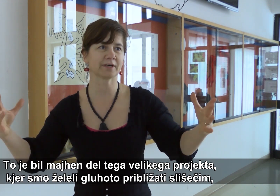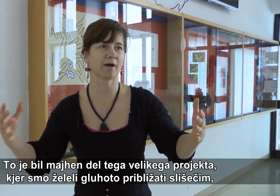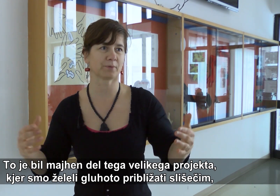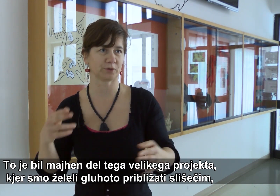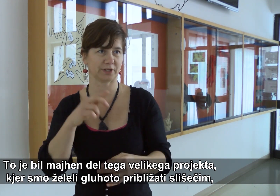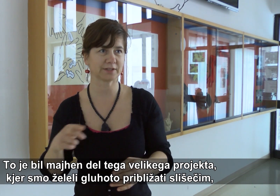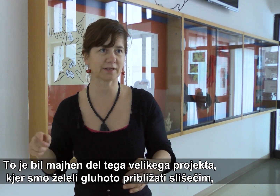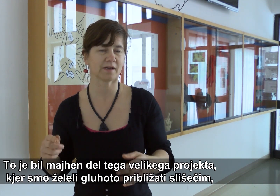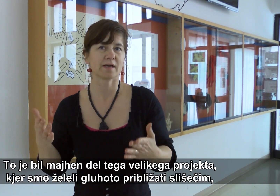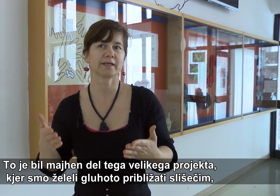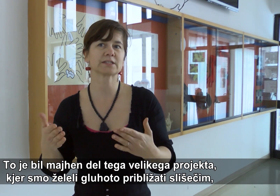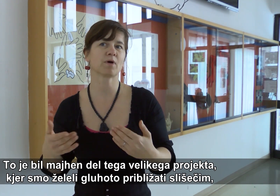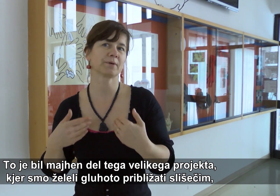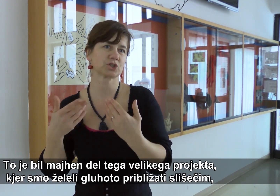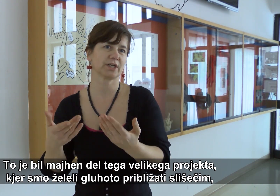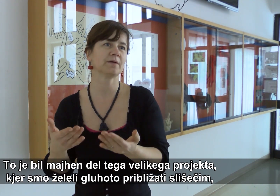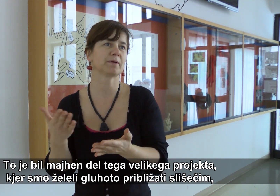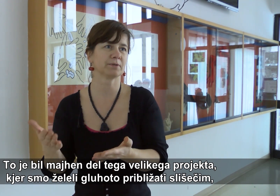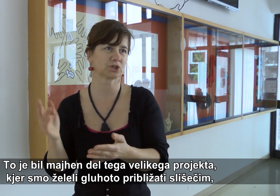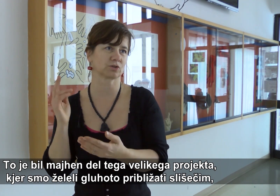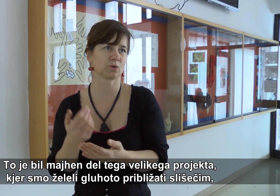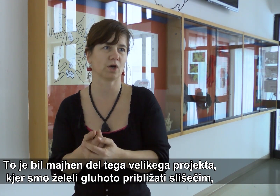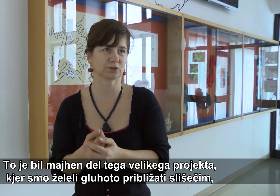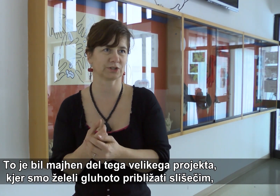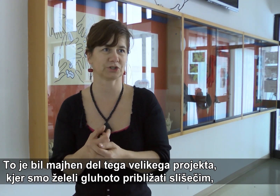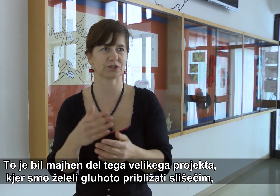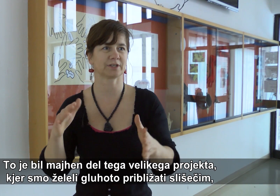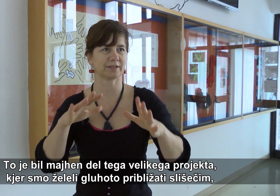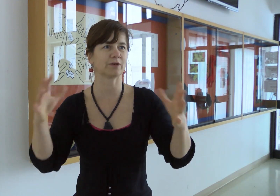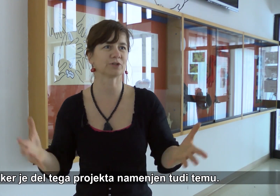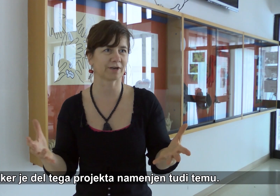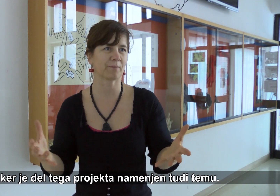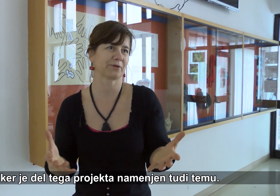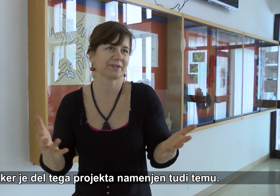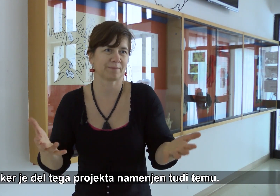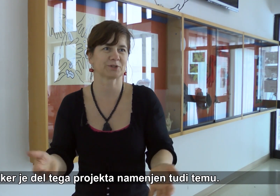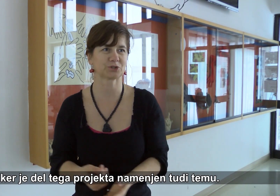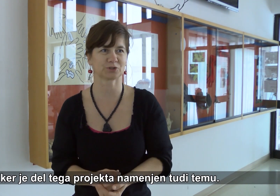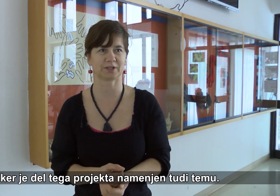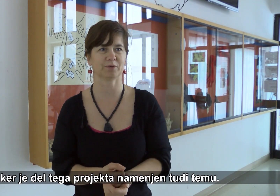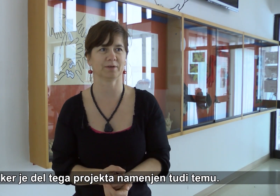velikega projekta, kjer smo pa želeli približati gluhoto slišečim, ker je del tega projekta pač tudi temu